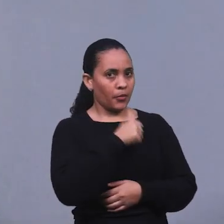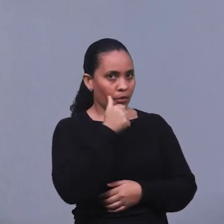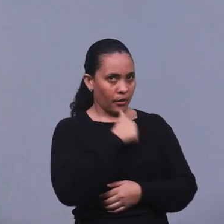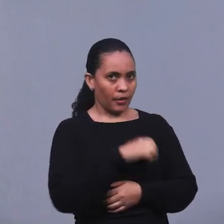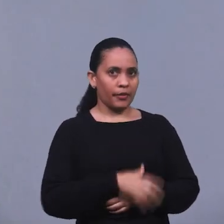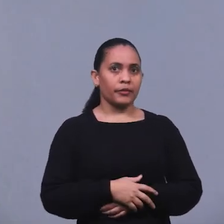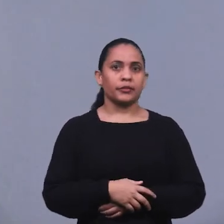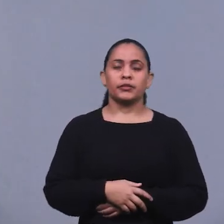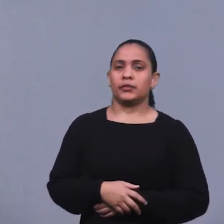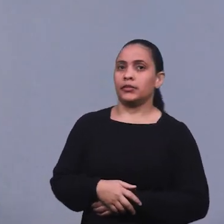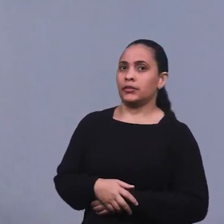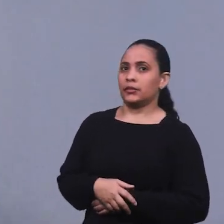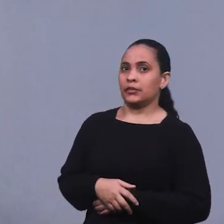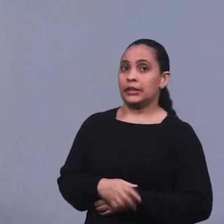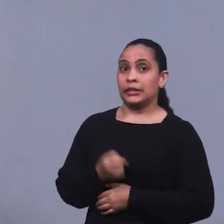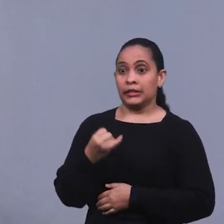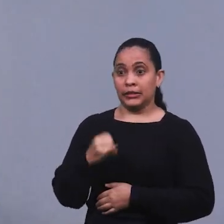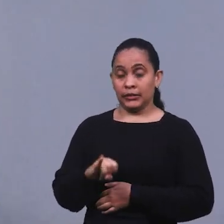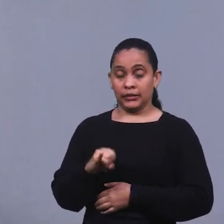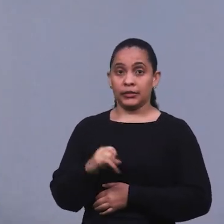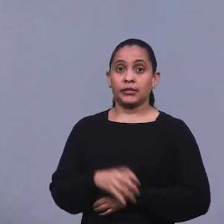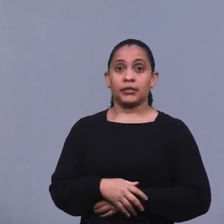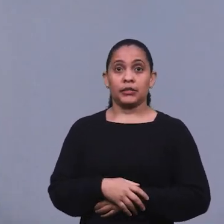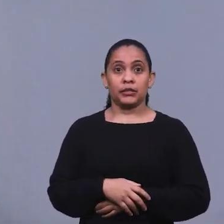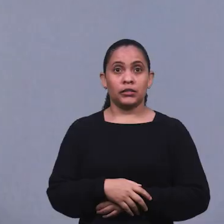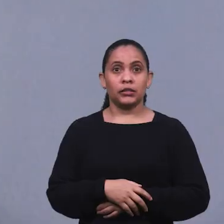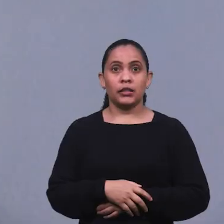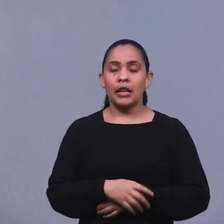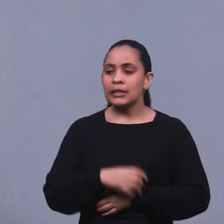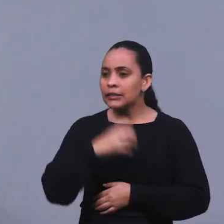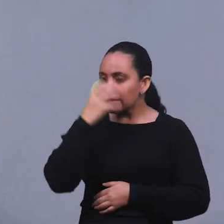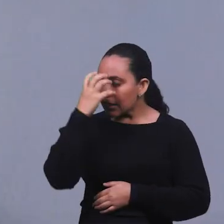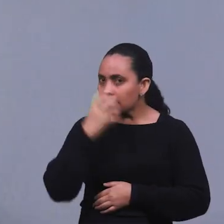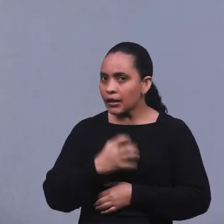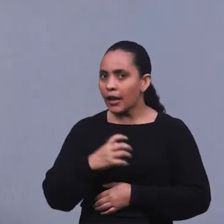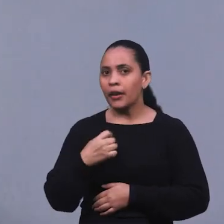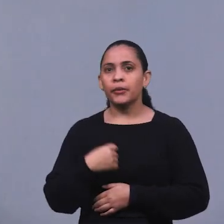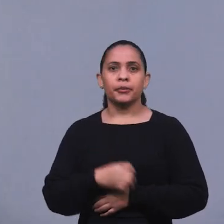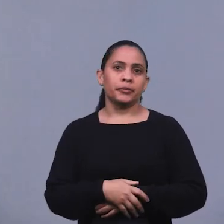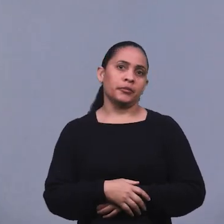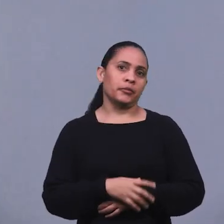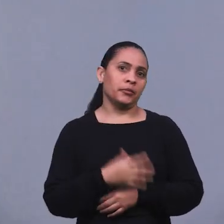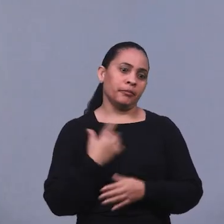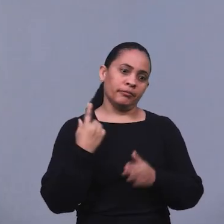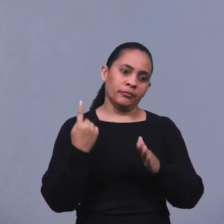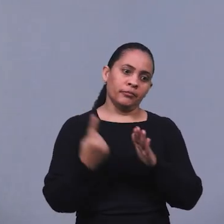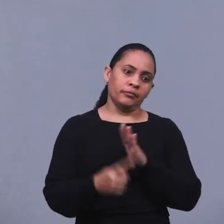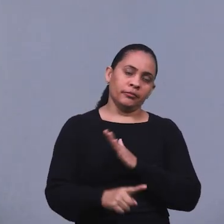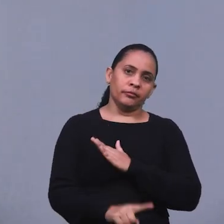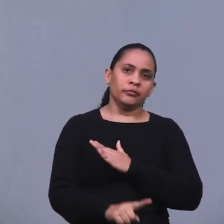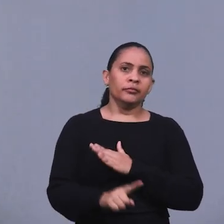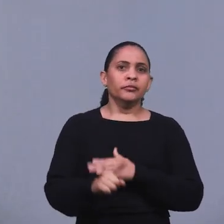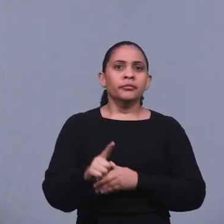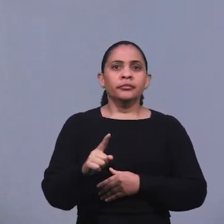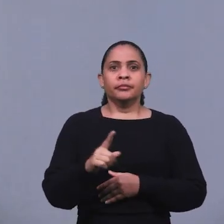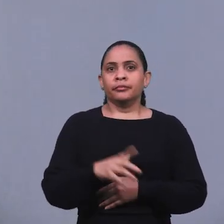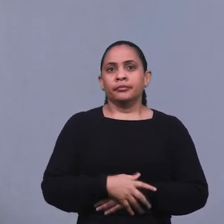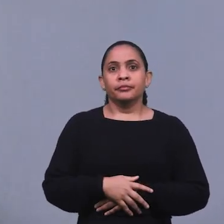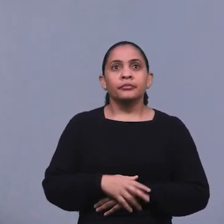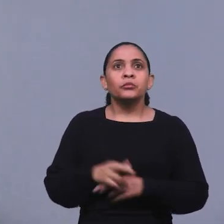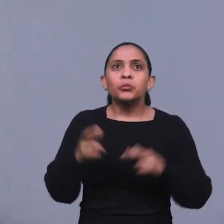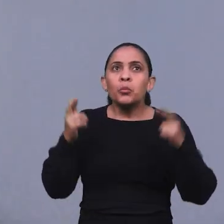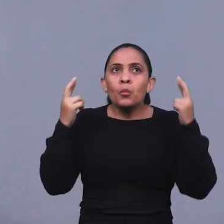na deficiência, se ela é considerada grave, o que que é o grave para o surdo? Quando é severa e profunda, né? Aquele que realmente